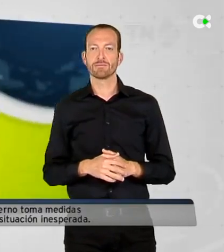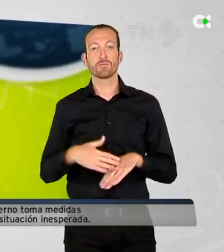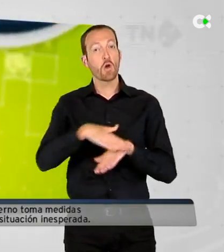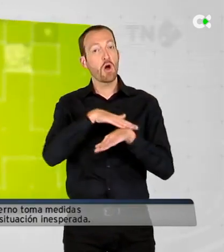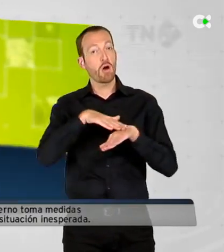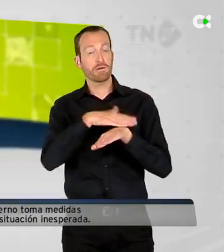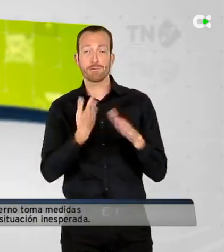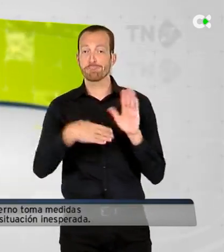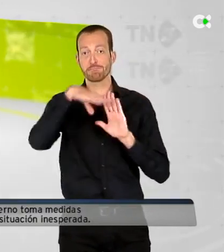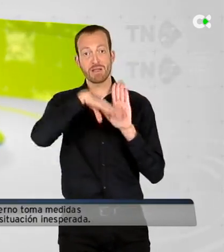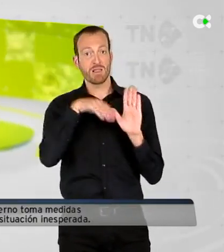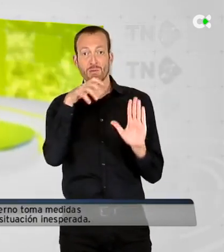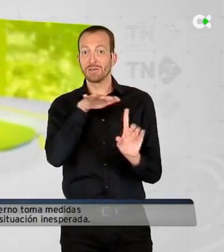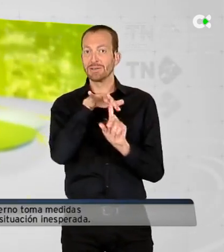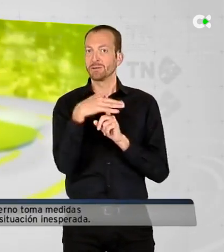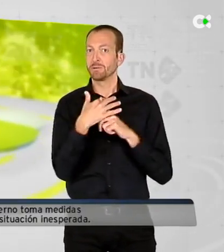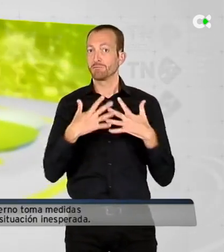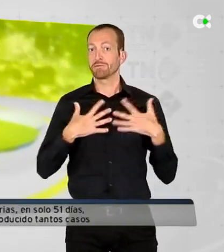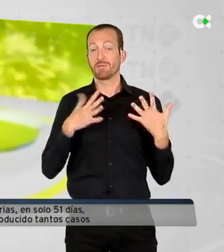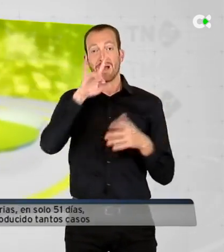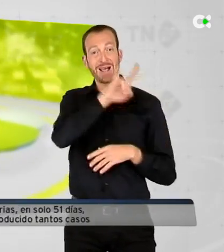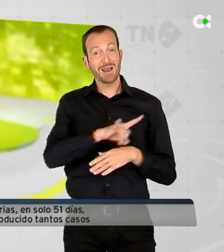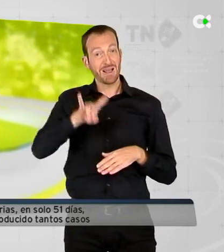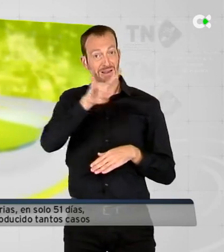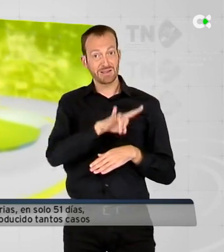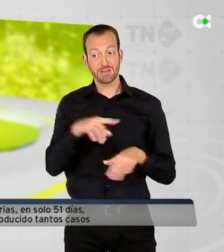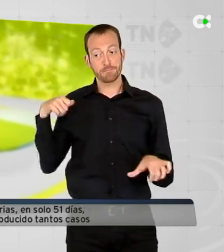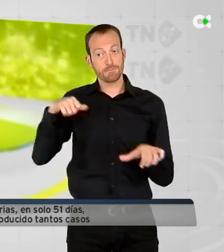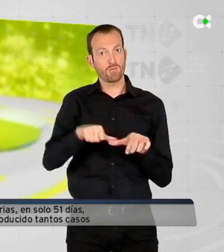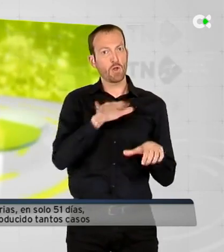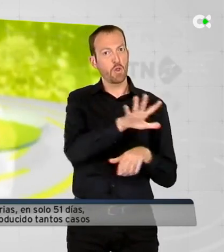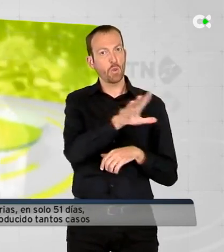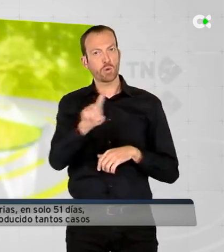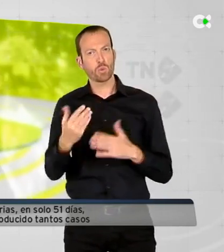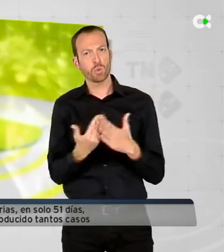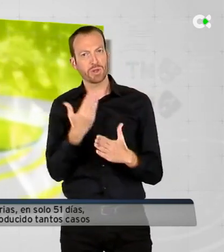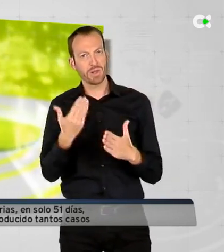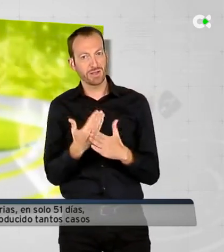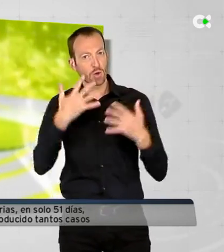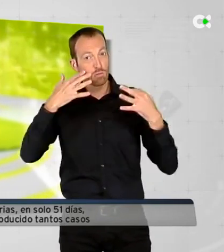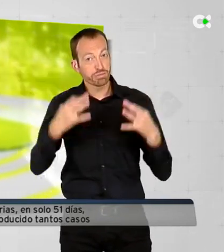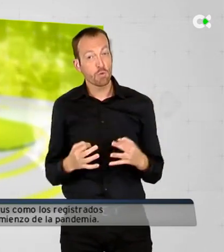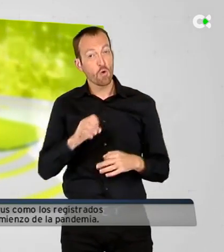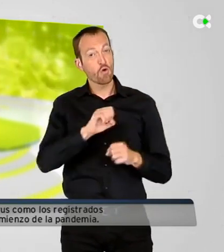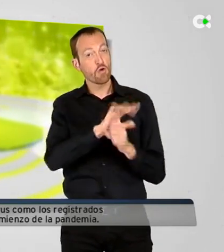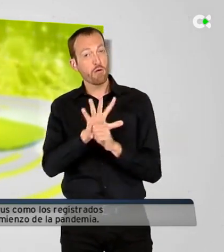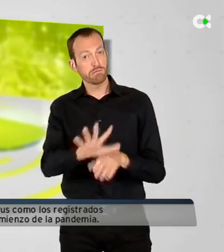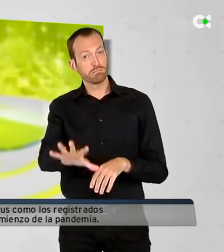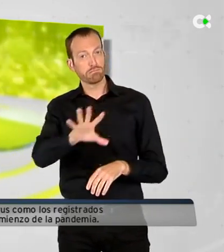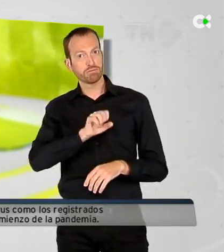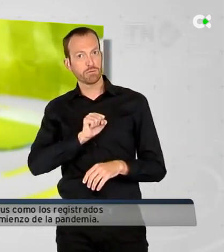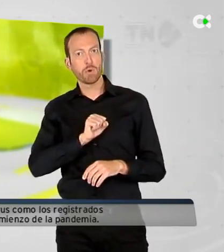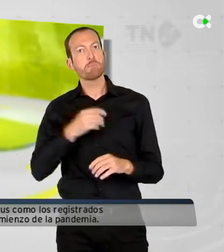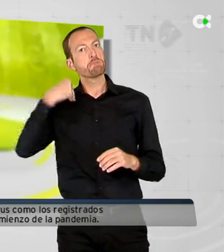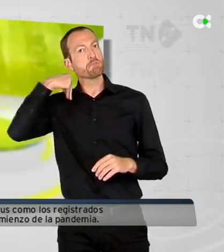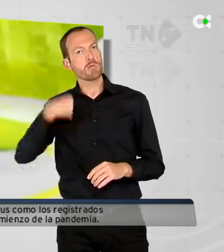El gobierno toma medidas ante una situación inesperada en Canarias en solo 51 días. Se han producido tantos casos de coronavirus como